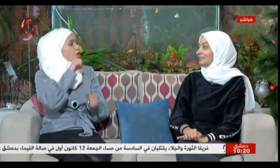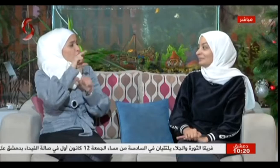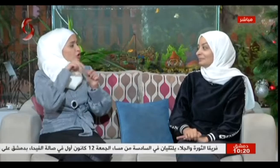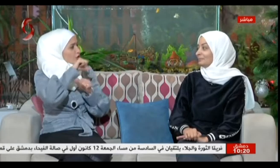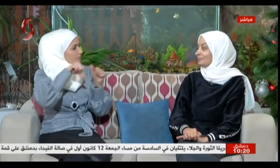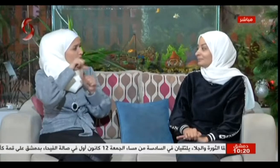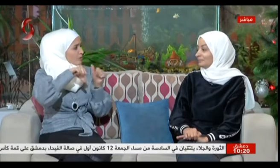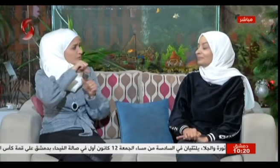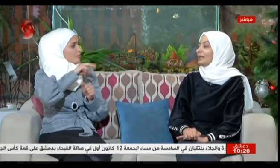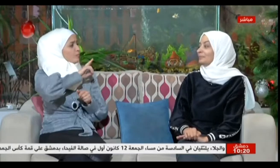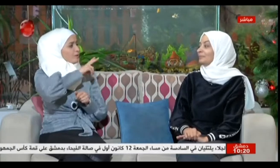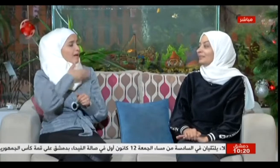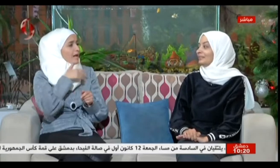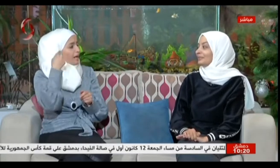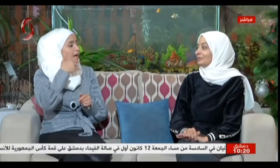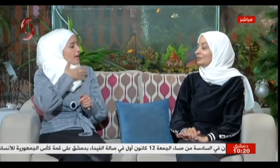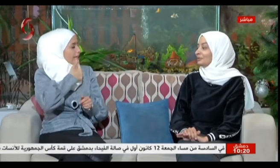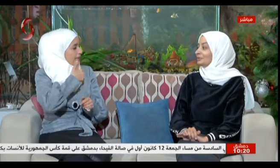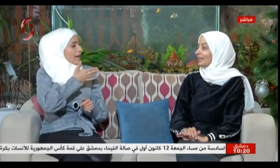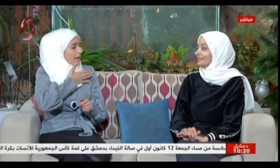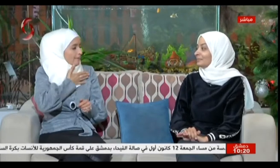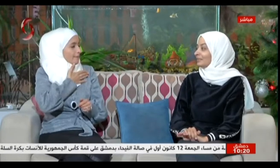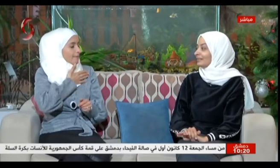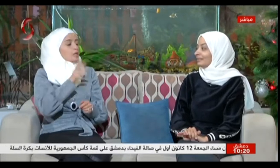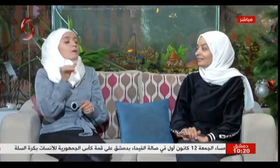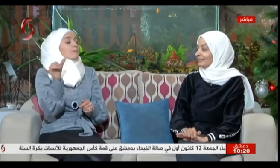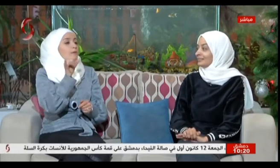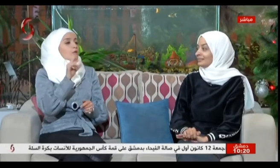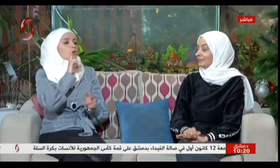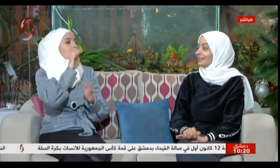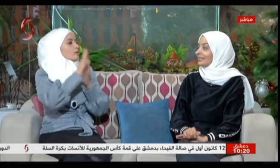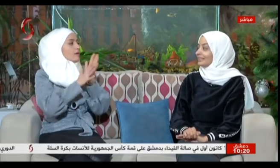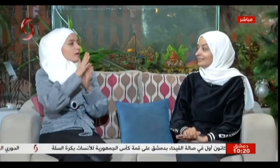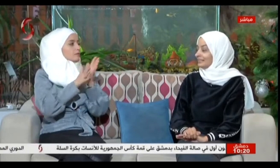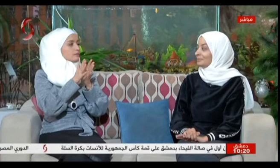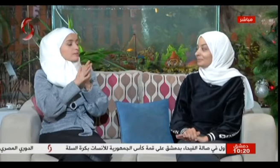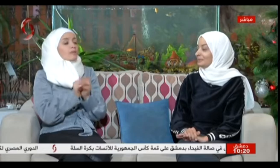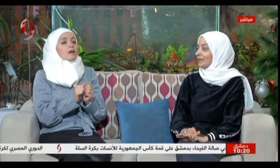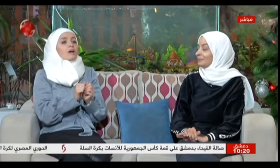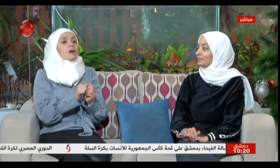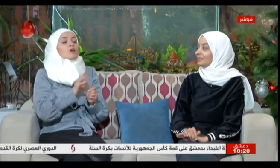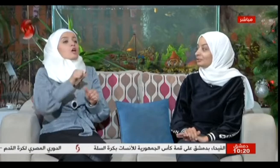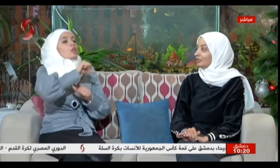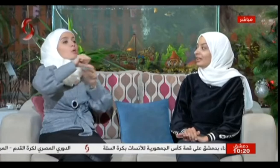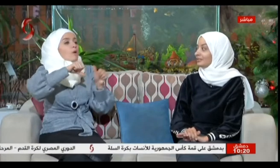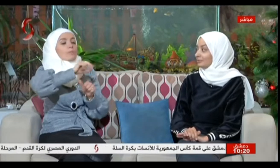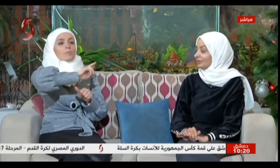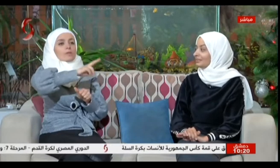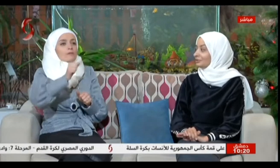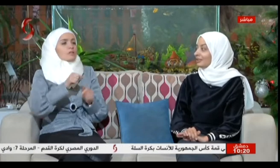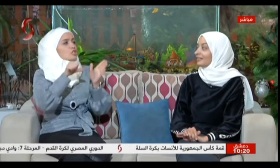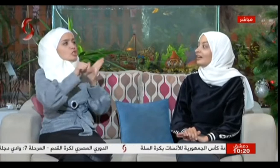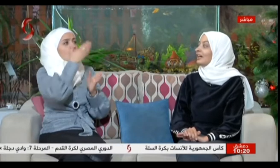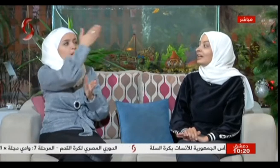تماما، بحب اقول انه لازم، طبعا انا كثير بحب انتشار